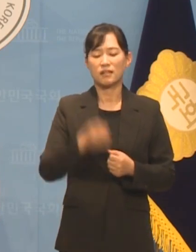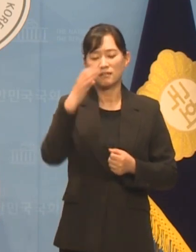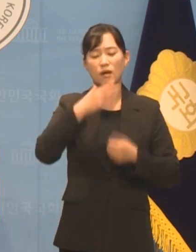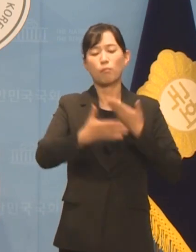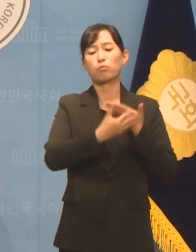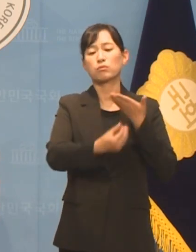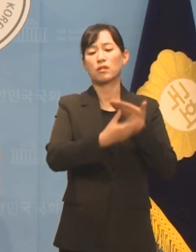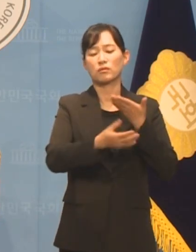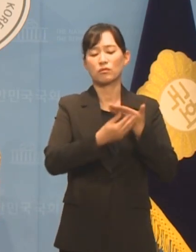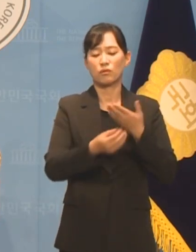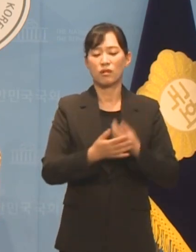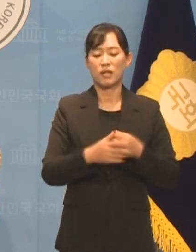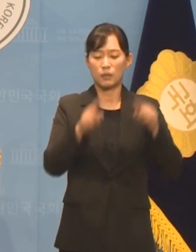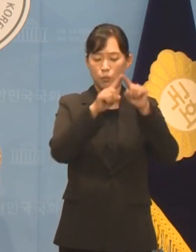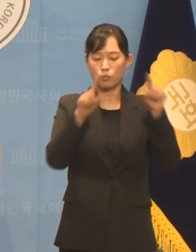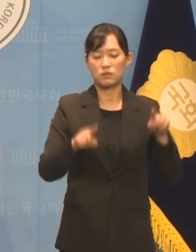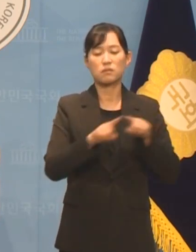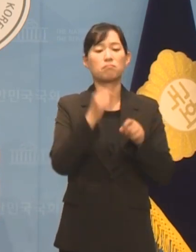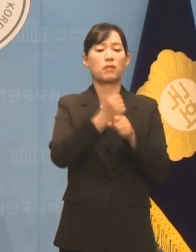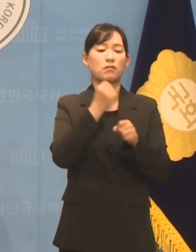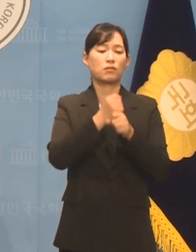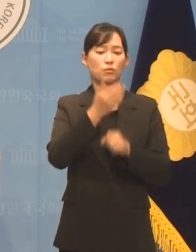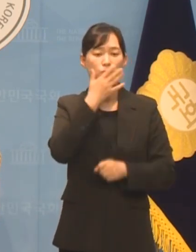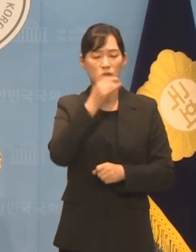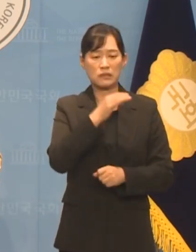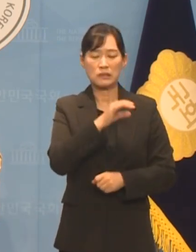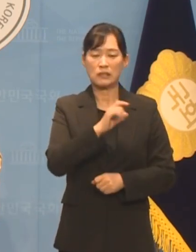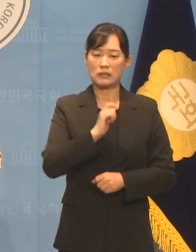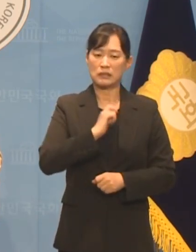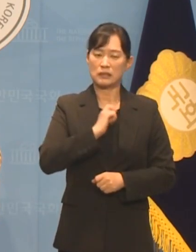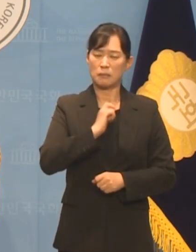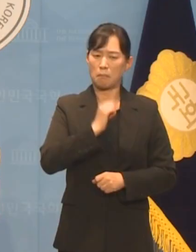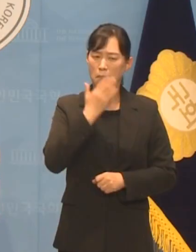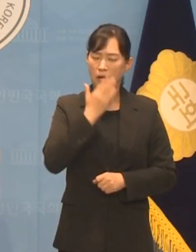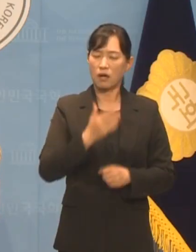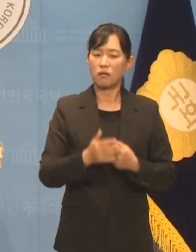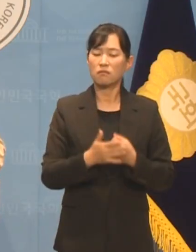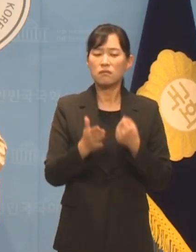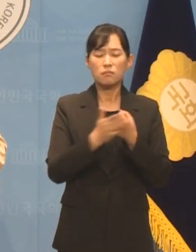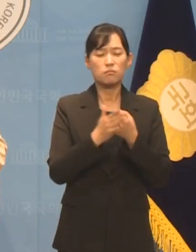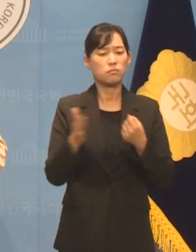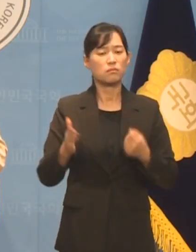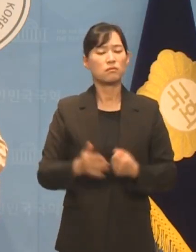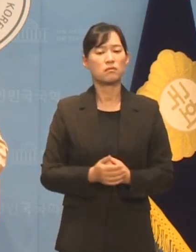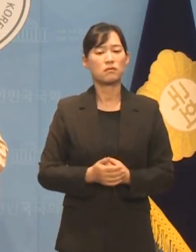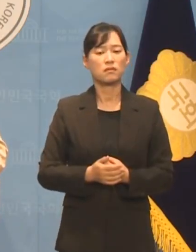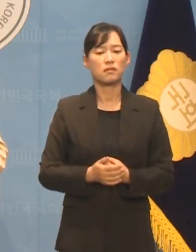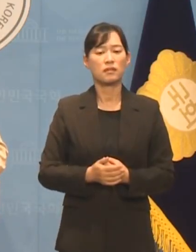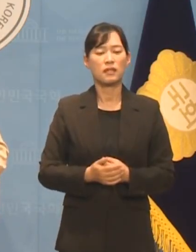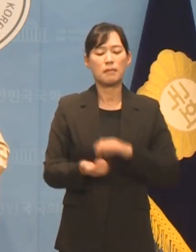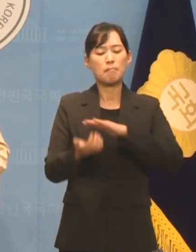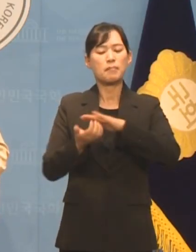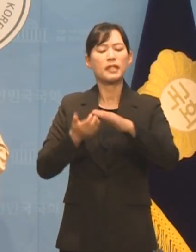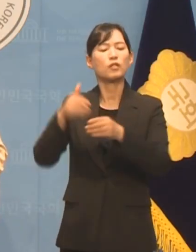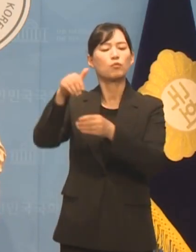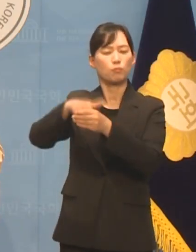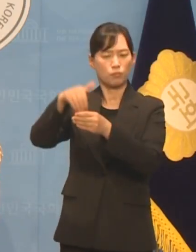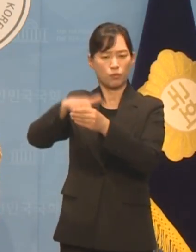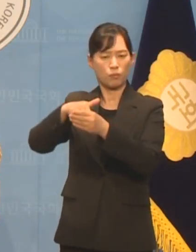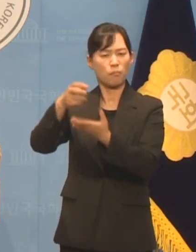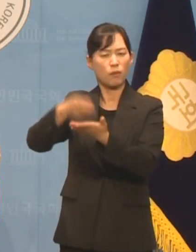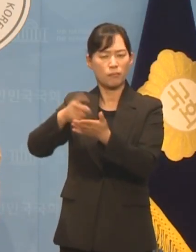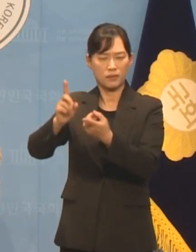프린트에서 얼마든지 투표 용지를 만들 수도 있는 의혹이 있을 수 있다는 것이죠. 따라서 이러한 사전투표제에